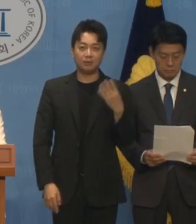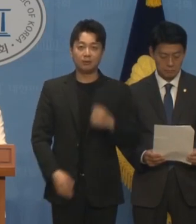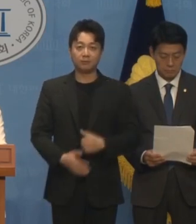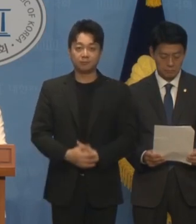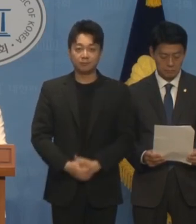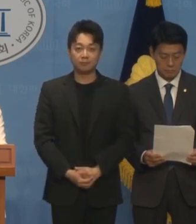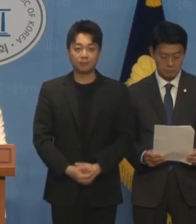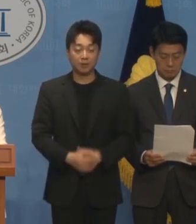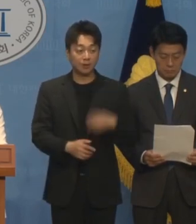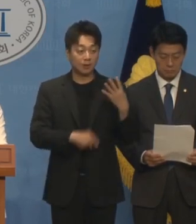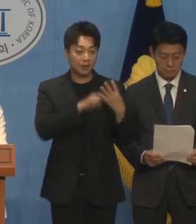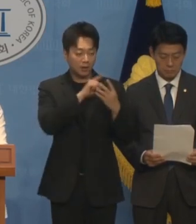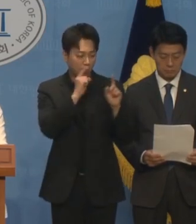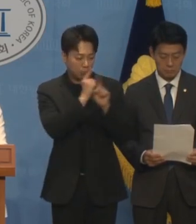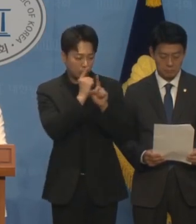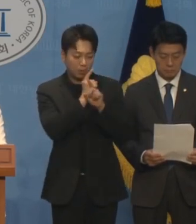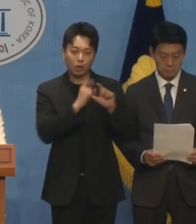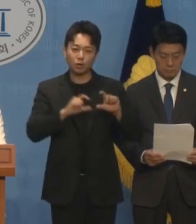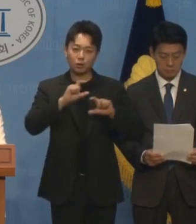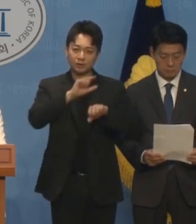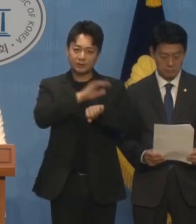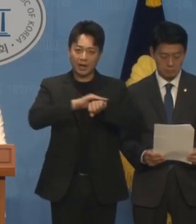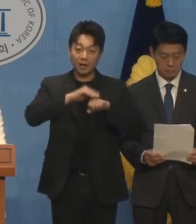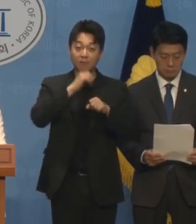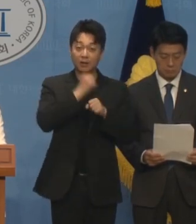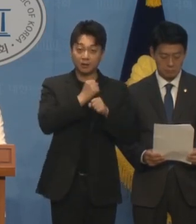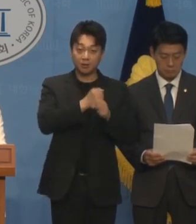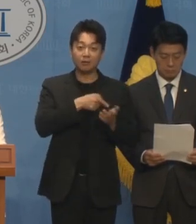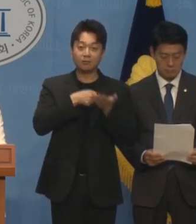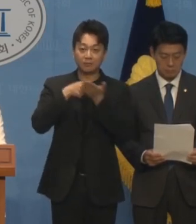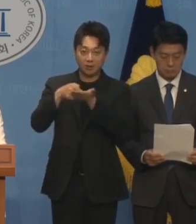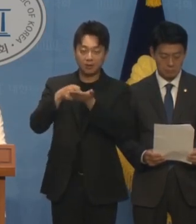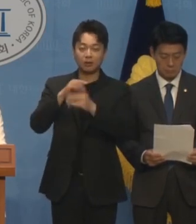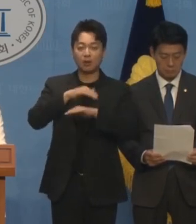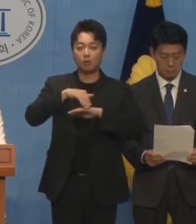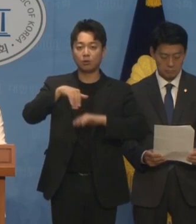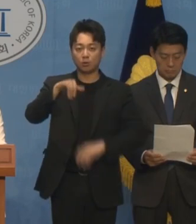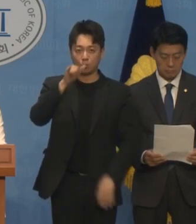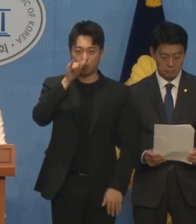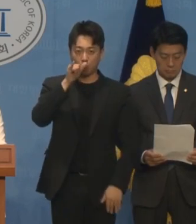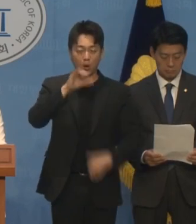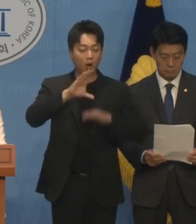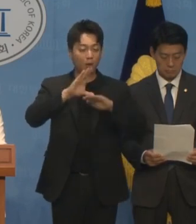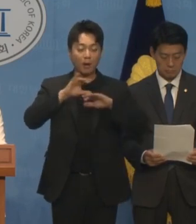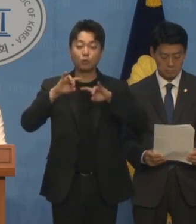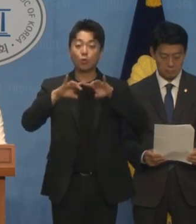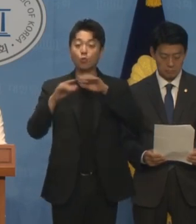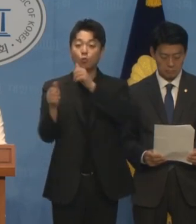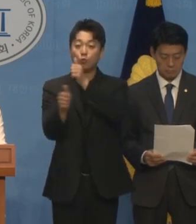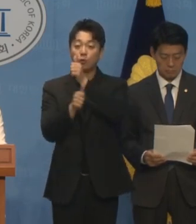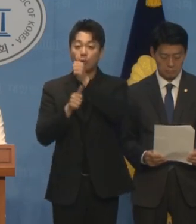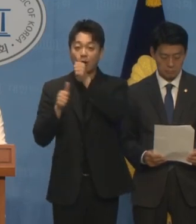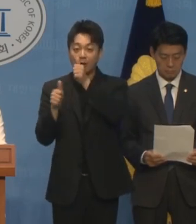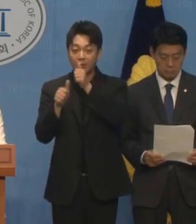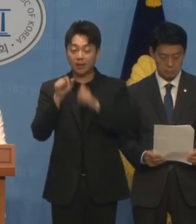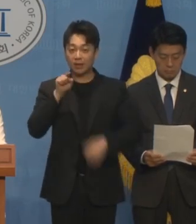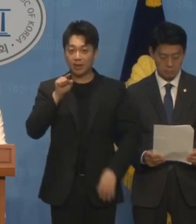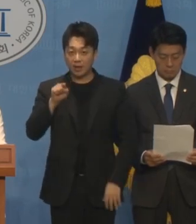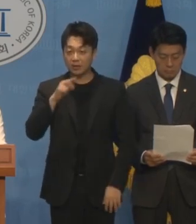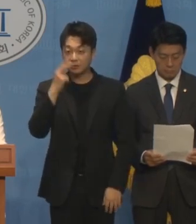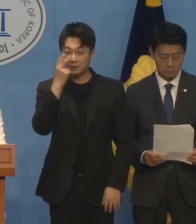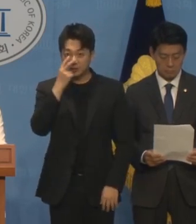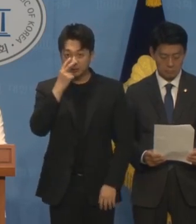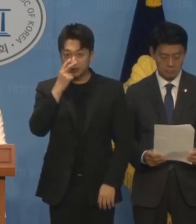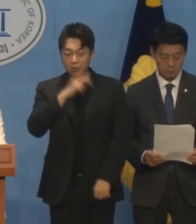한국교육방송공사법을 보완해 재발의하고 방송통신위원회의 설치 및 운영에 관한 법률에 방송통신위원회 심의